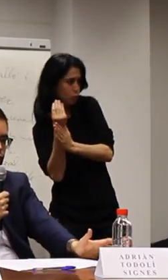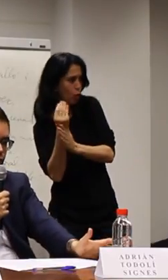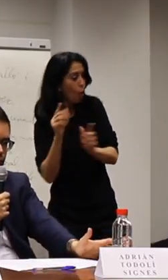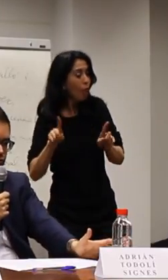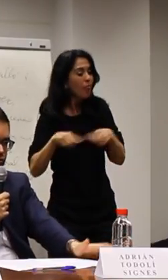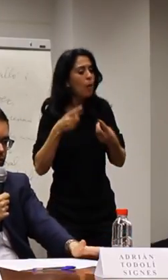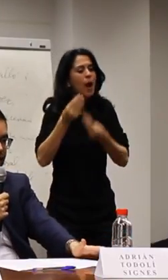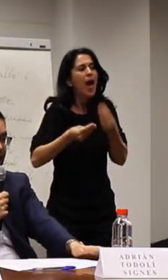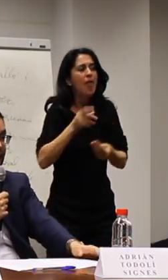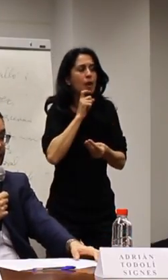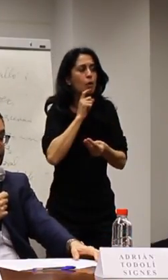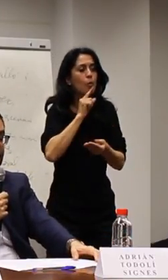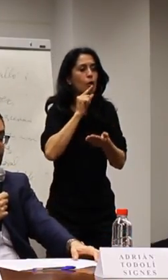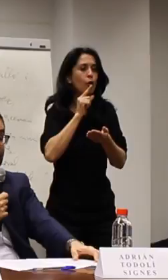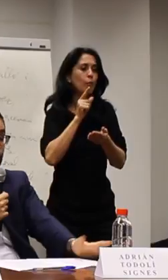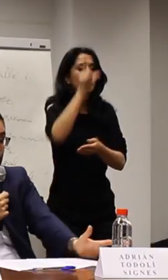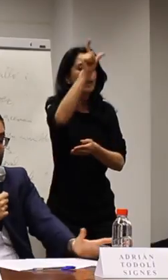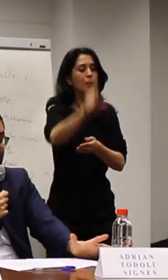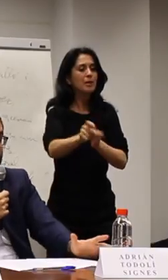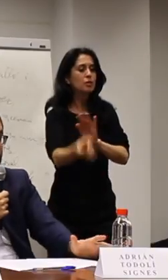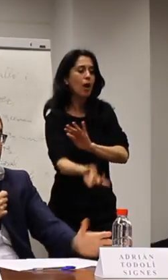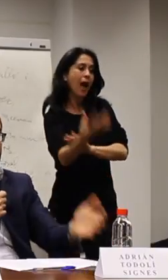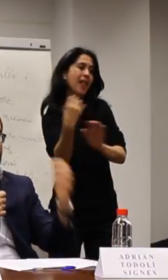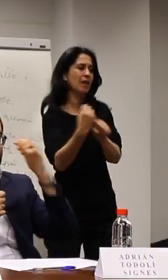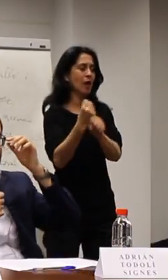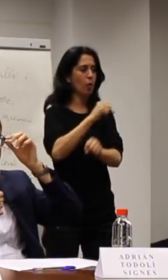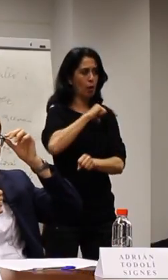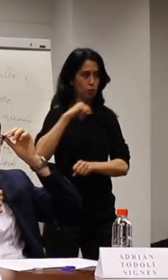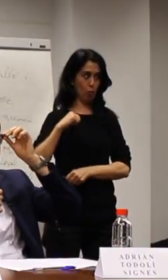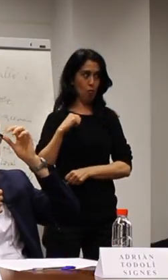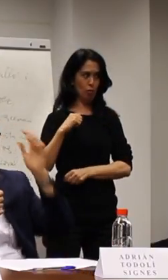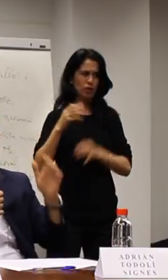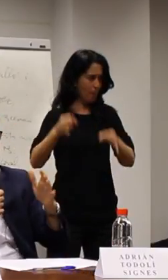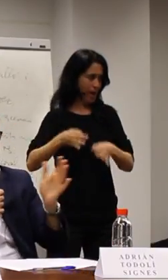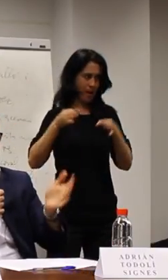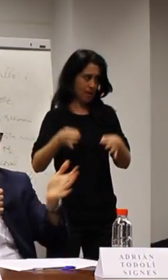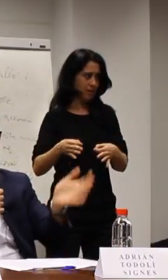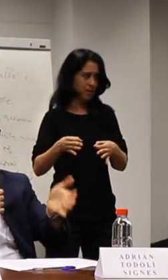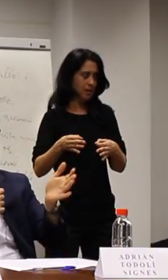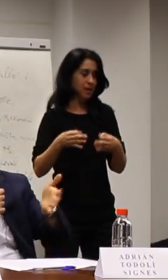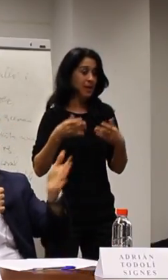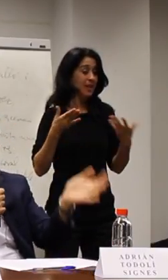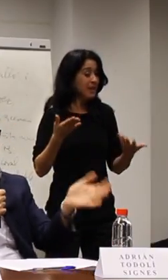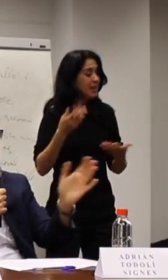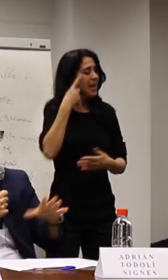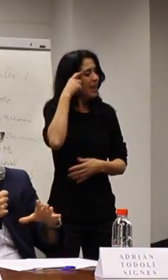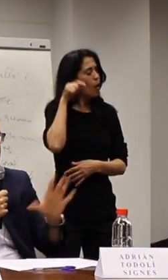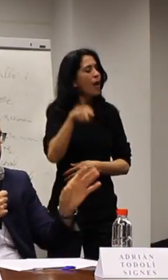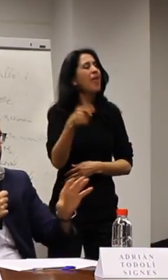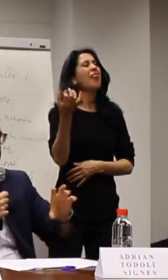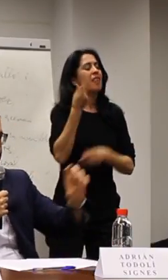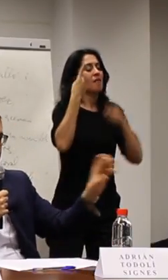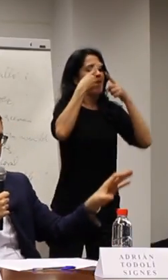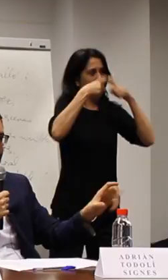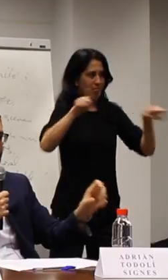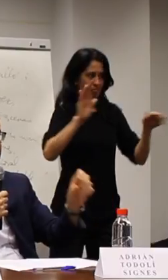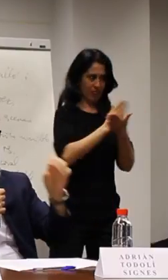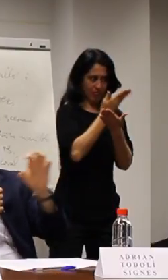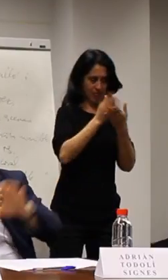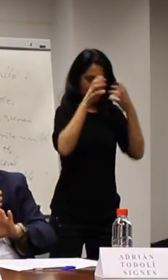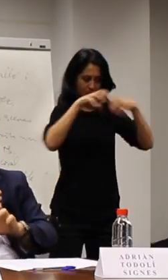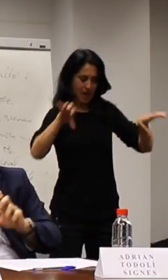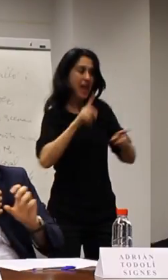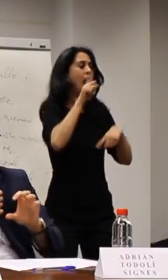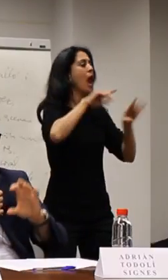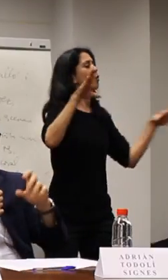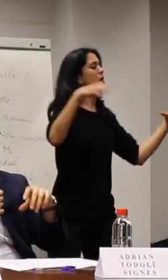trabajadores autónomos. Y yo creo que aquí, por supuesto, hay que diferenciar, ¿no? Hay unas plataformas que lo hacen de una manera,